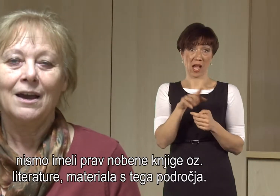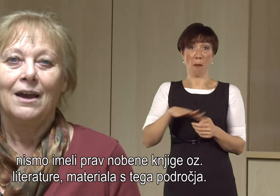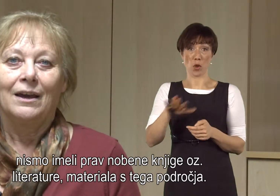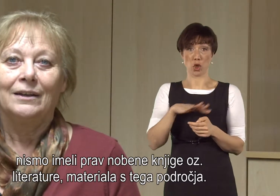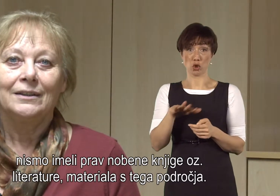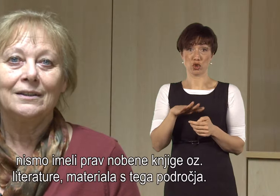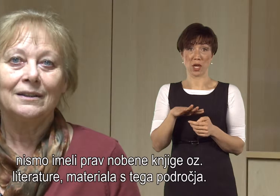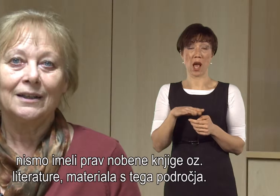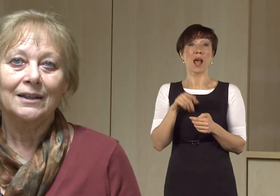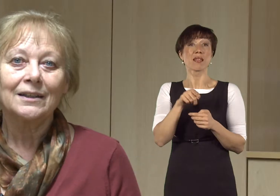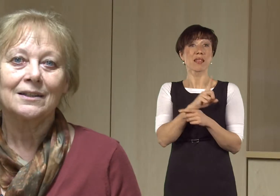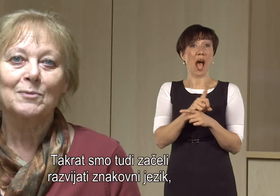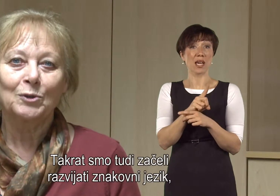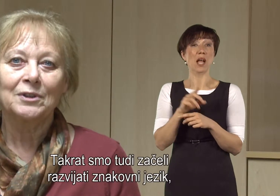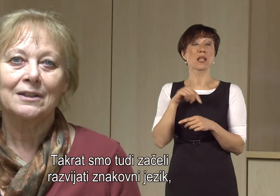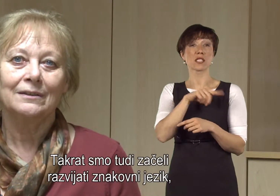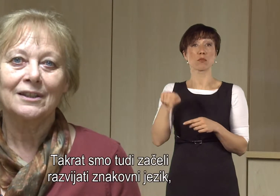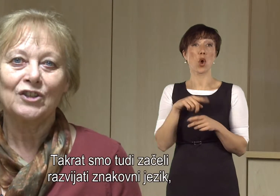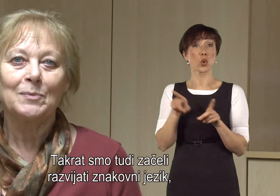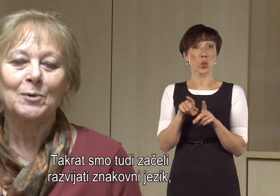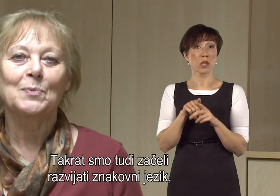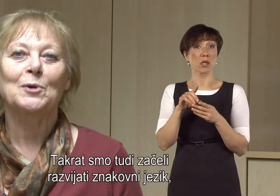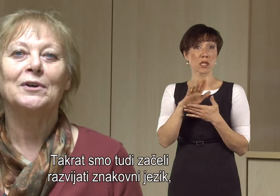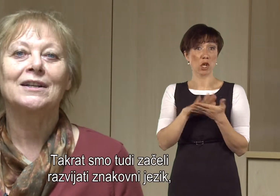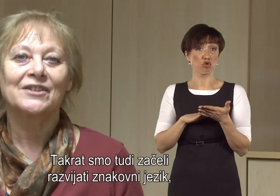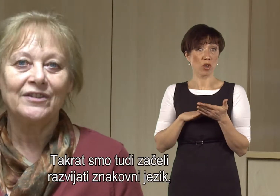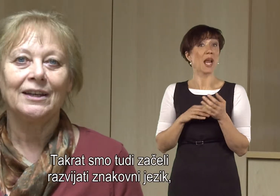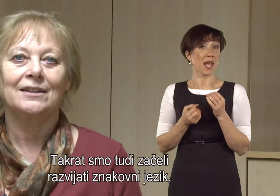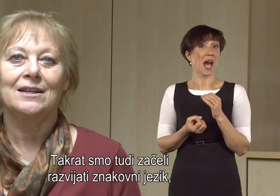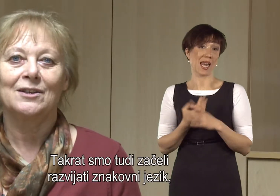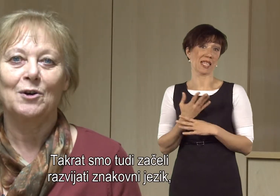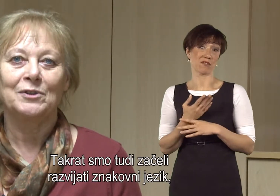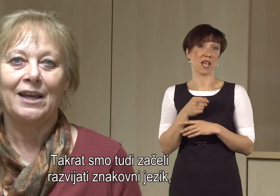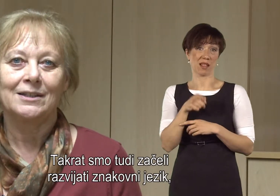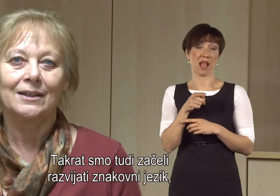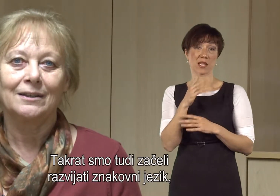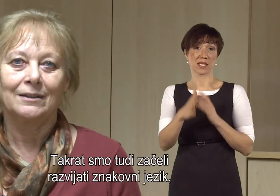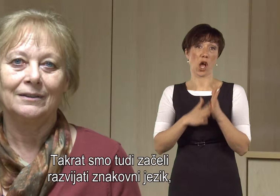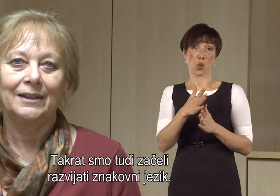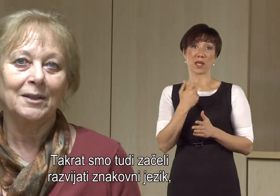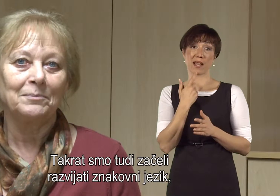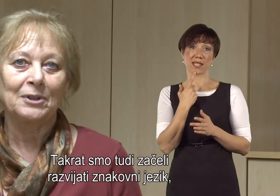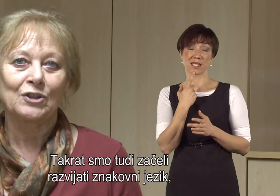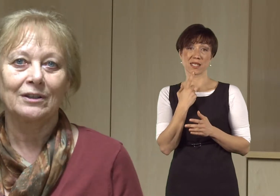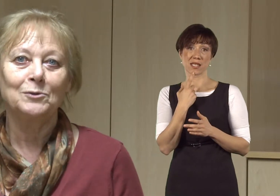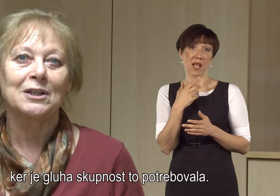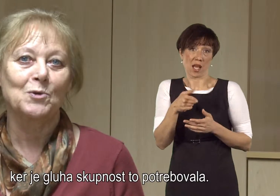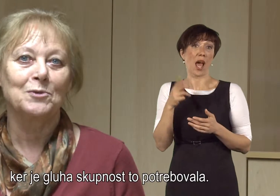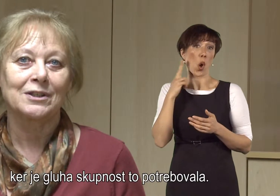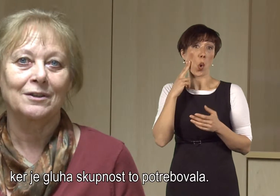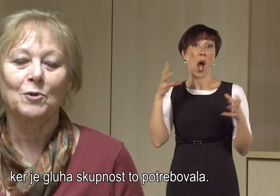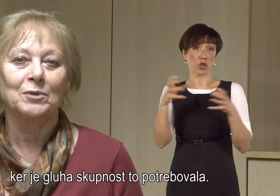področja. In takrat smo tudi začeli pravzaprav razvijati ta znakovni jezik, ker je pač